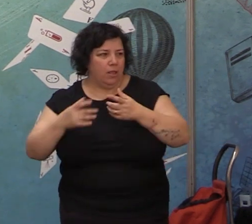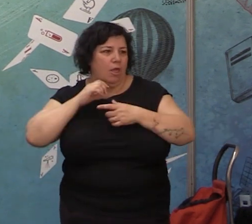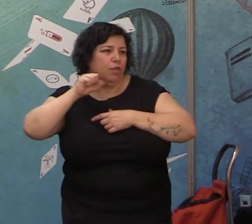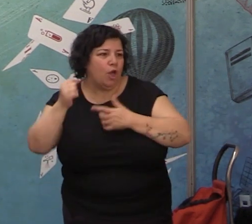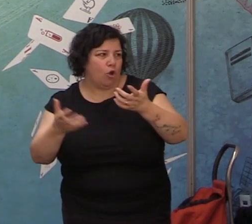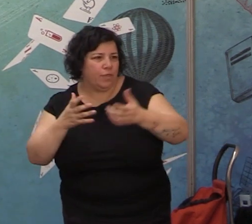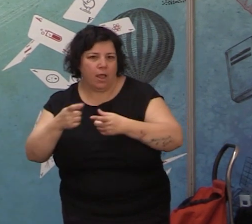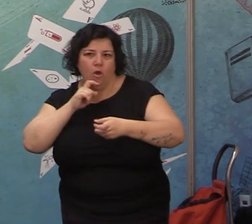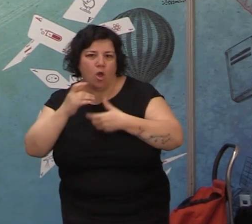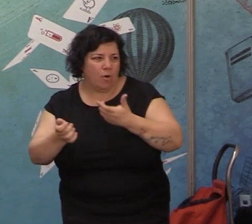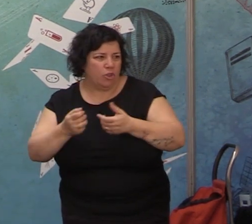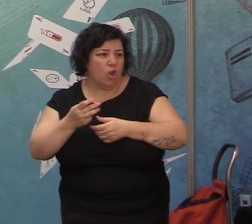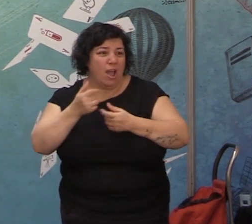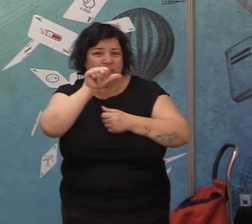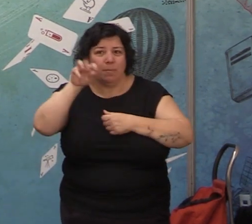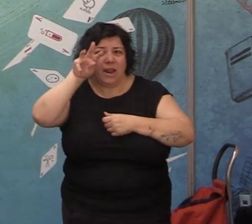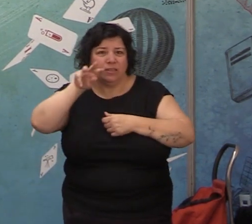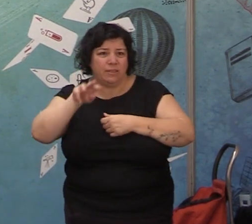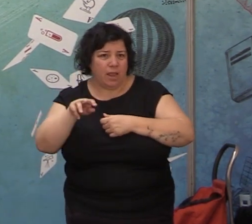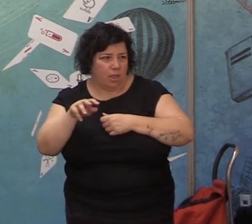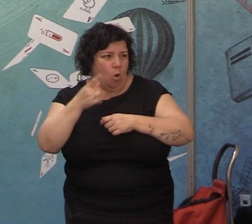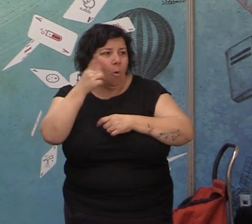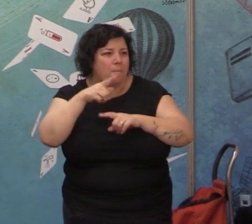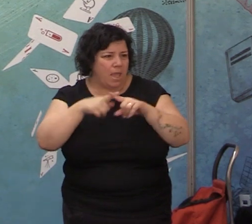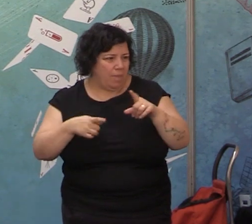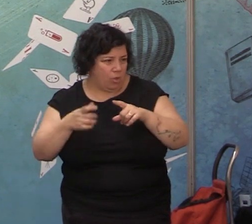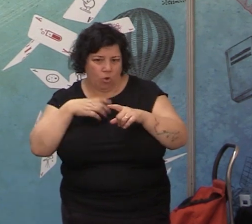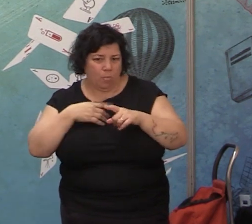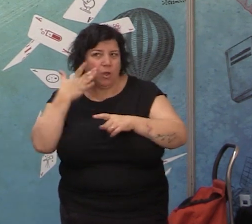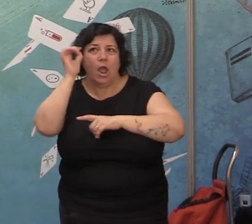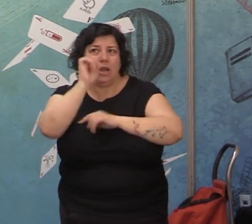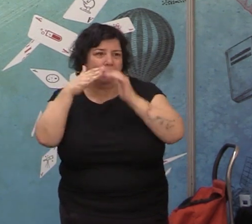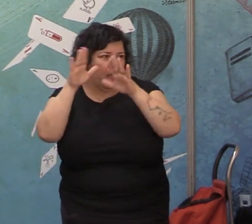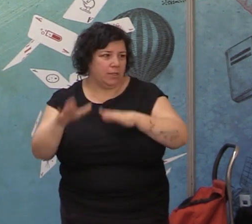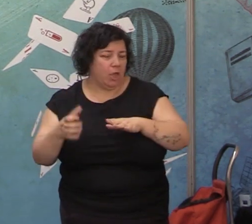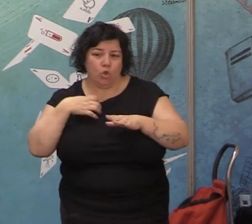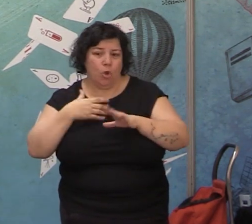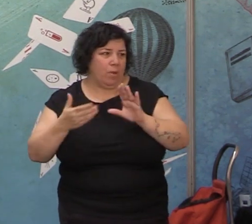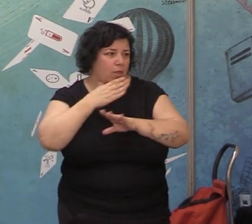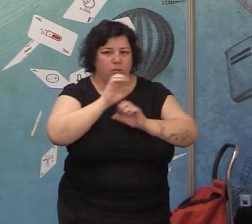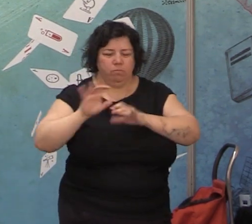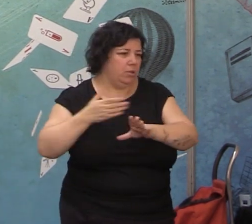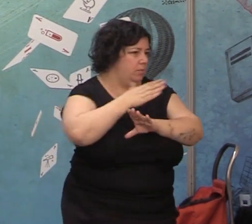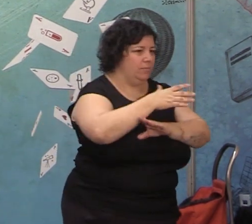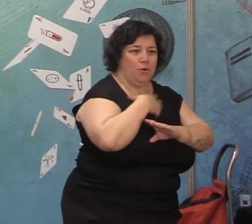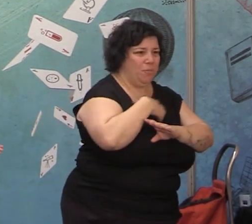comida? ¿Cómo voy a faltar yo 3 días a la semana, 1 mes y medio? Tengo que estar limpiando la casa.